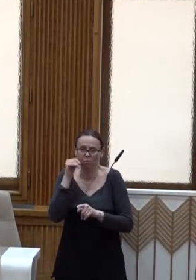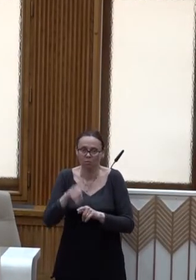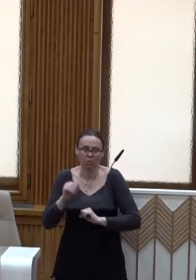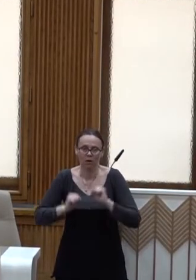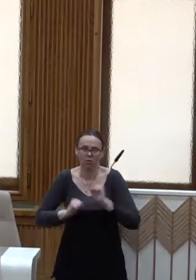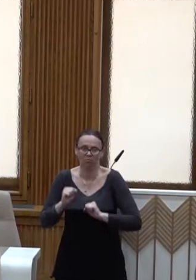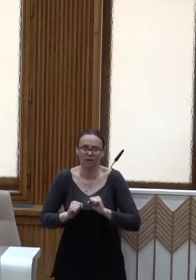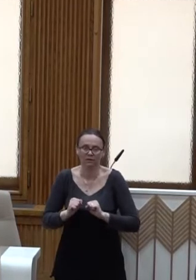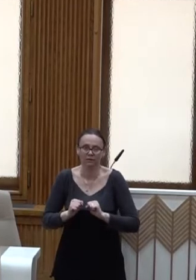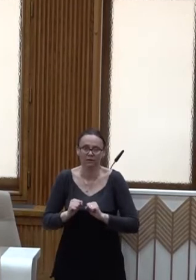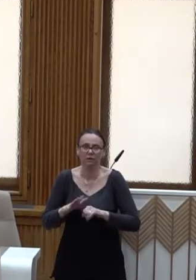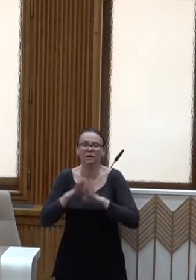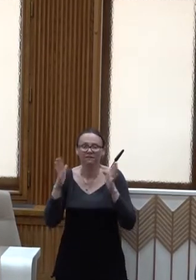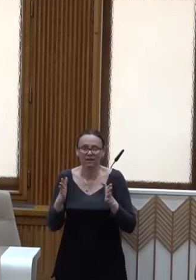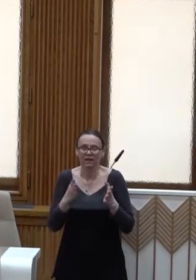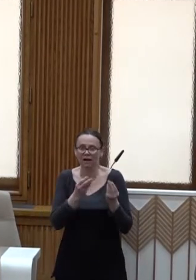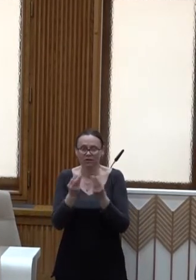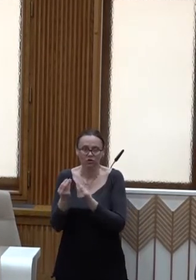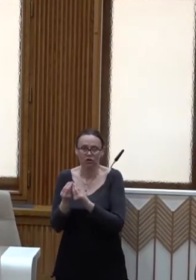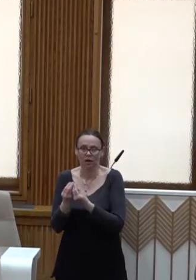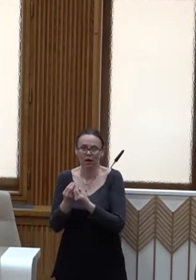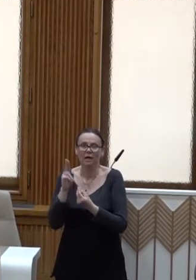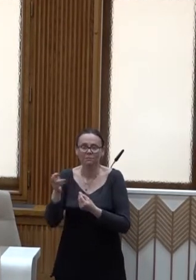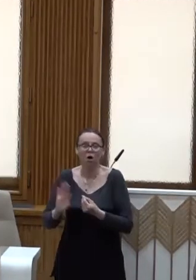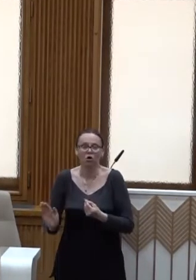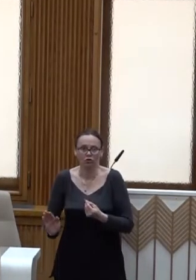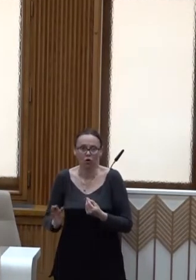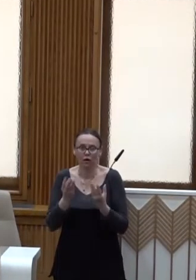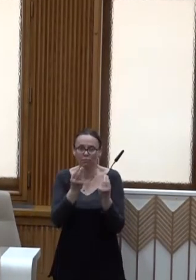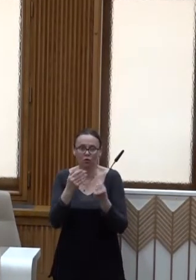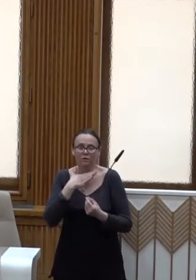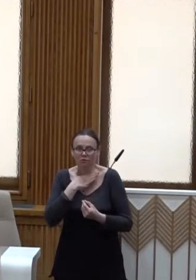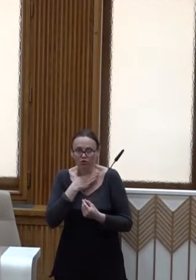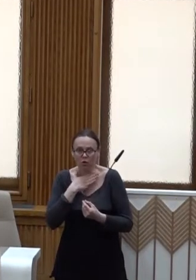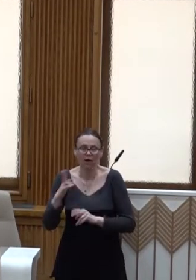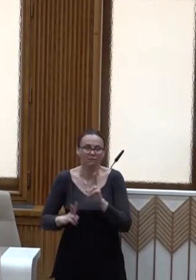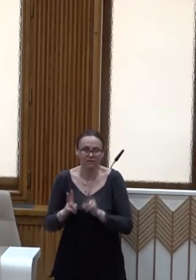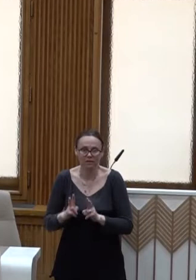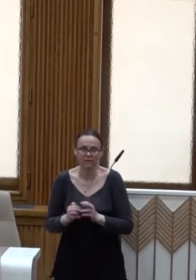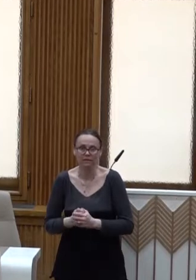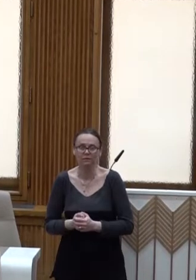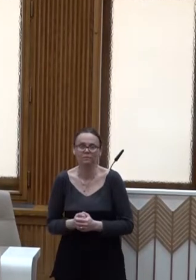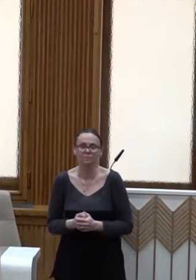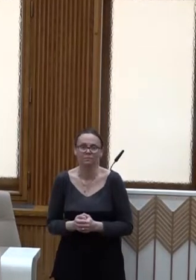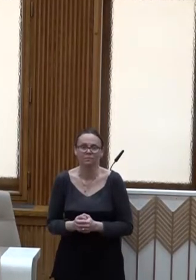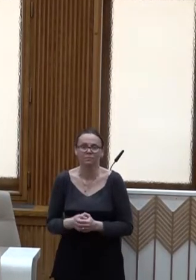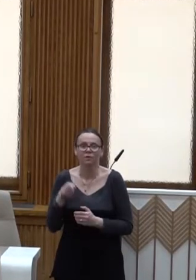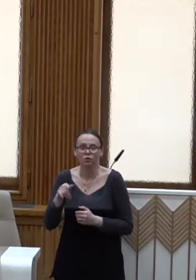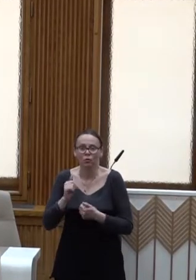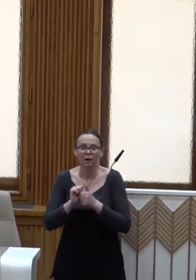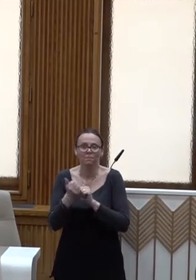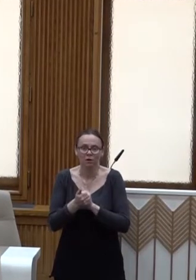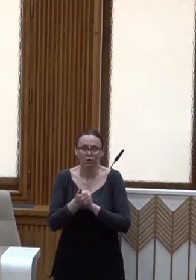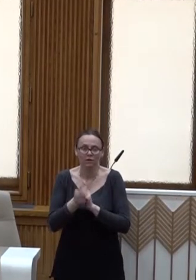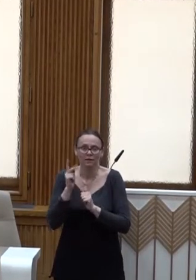vladati. Velika večina ima otroke, mnogi v šolah, v vrtcih in tukaj je prioriteta, ko